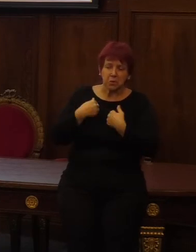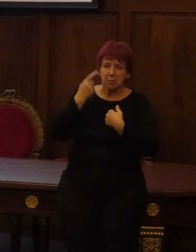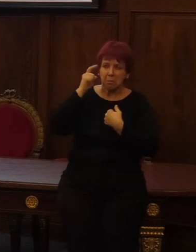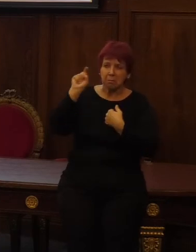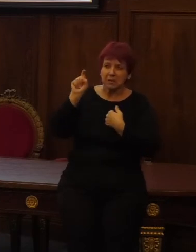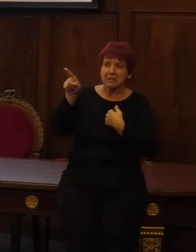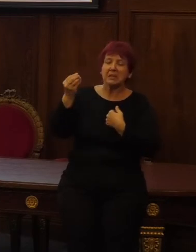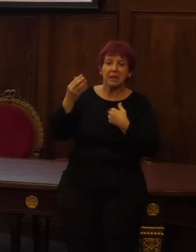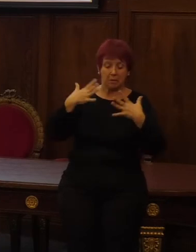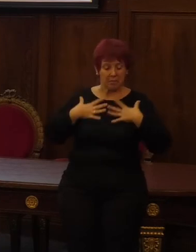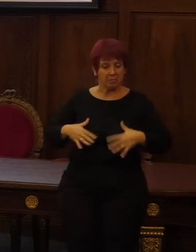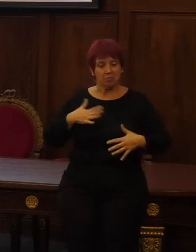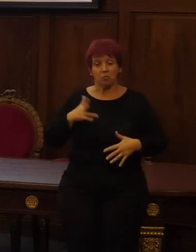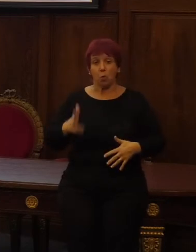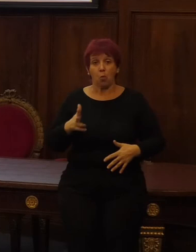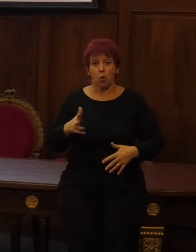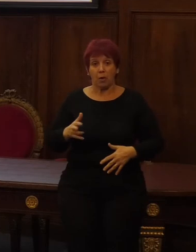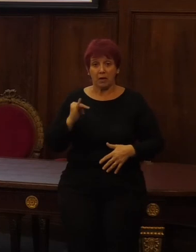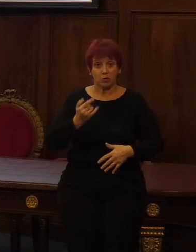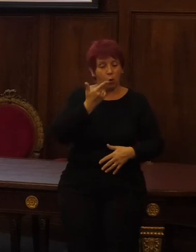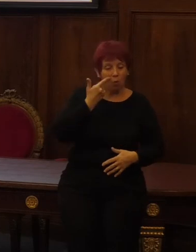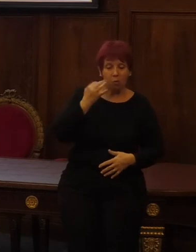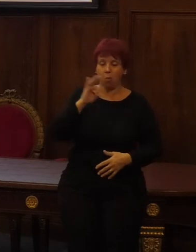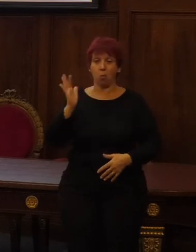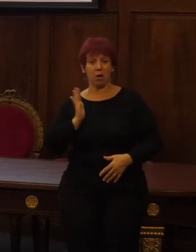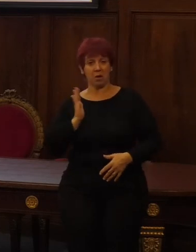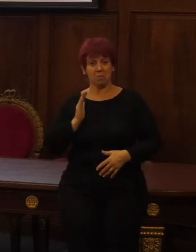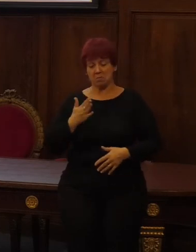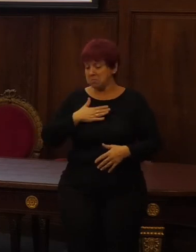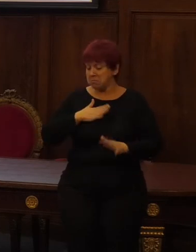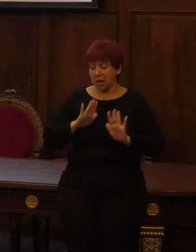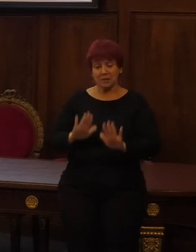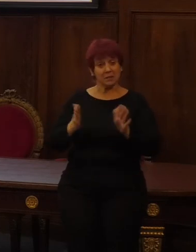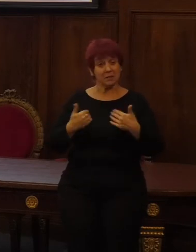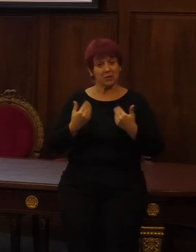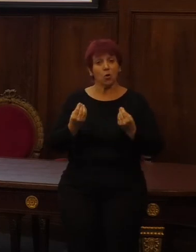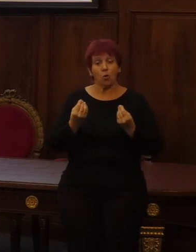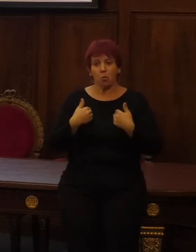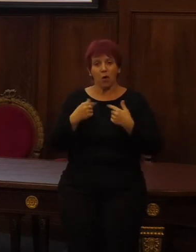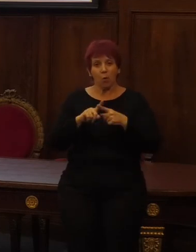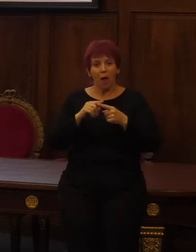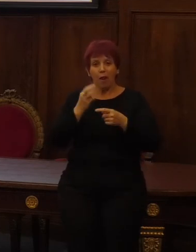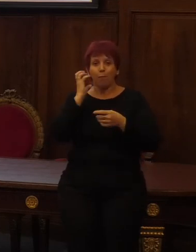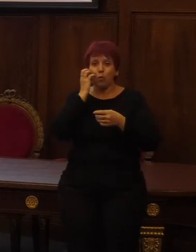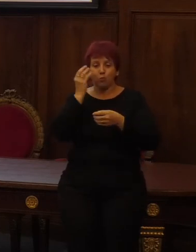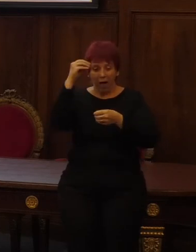preguntamos el ser del psicólogo y la psicóloga. Era nuestro ser, era el